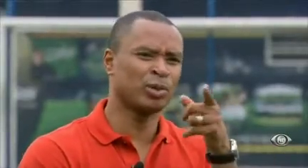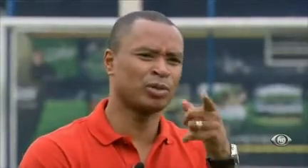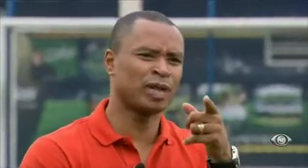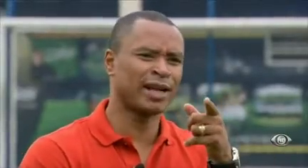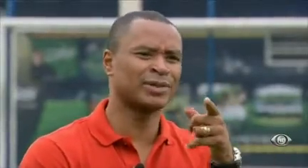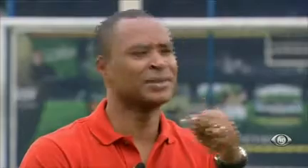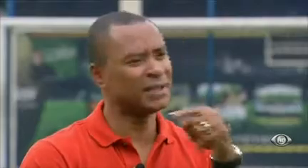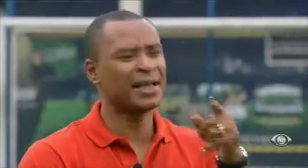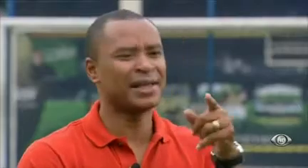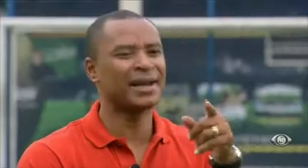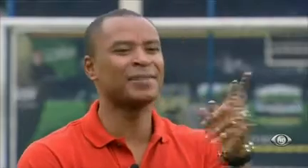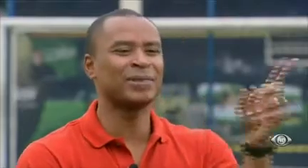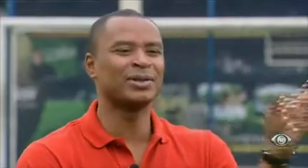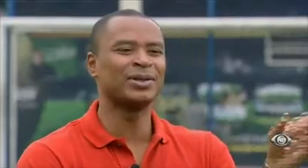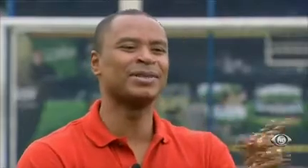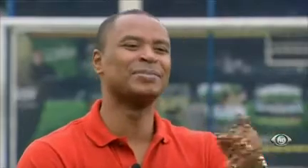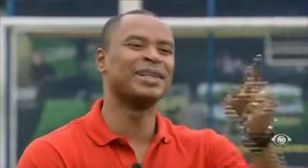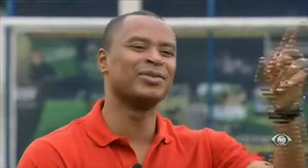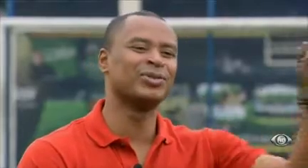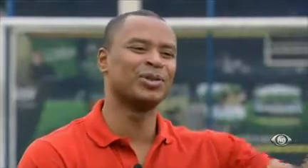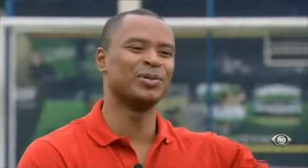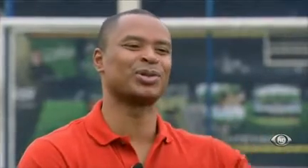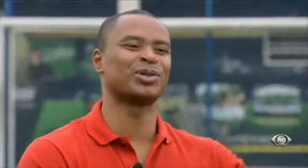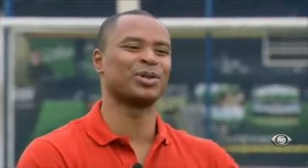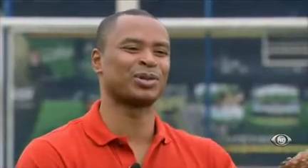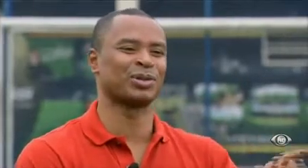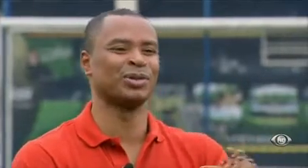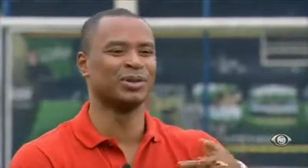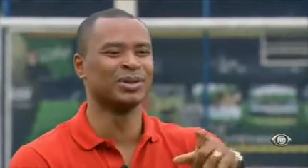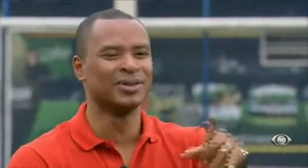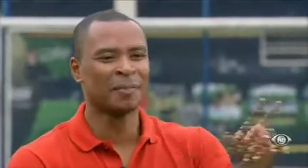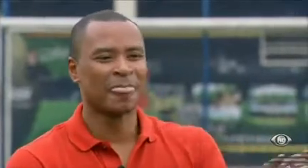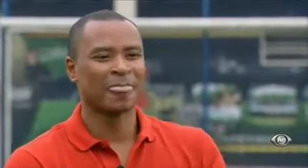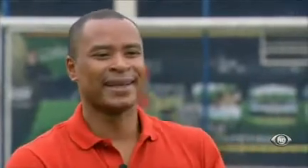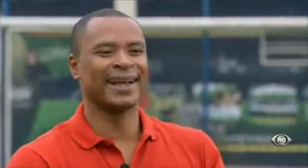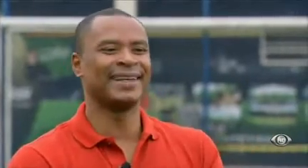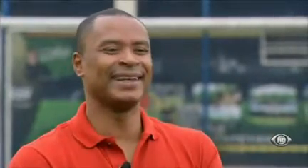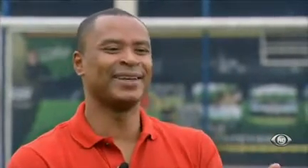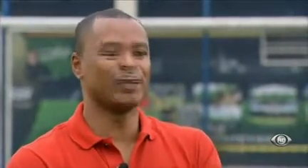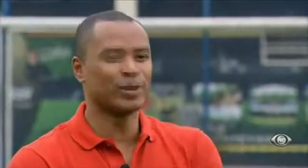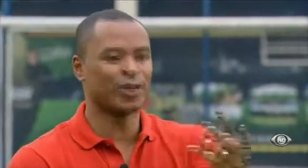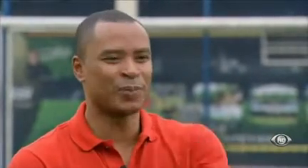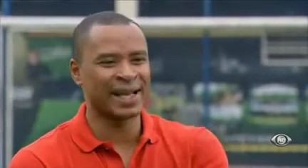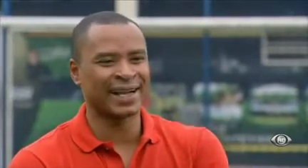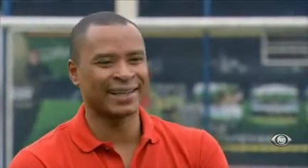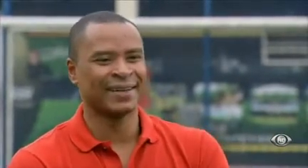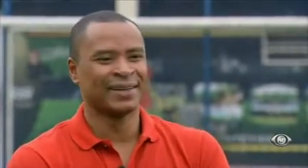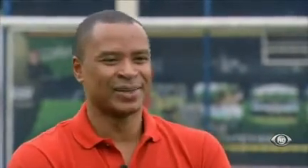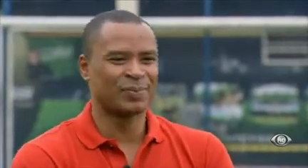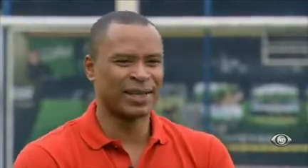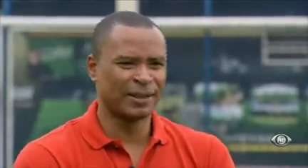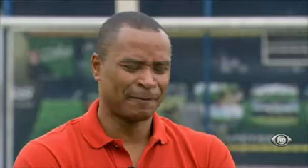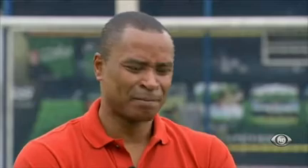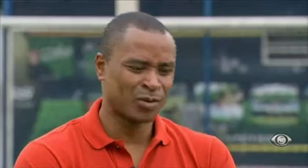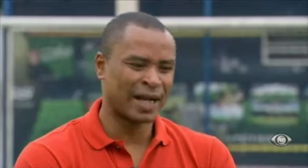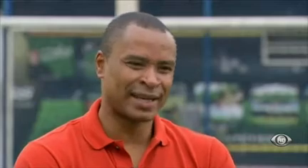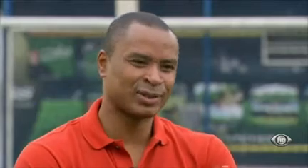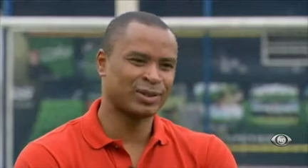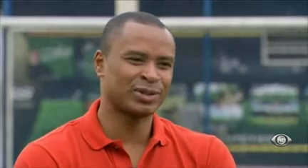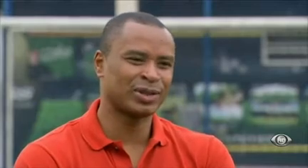ele falou, pô, Paulo Sérgio. Aí pegou, me levou, mostrou tudo. E aí eu fui e